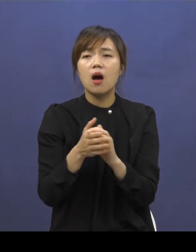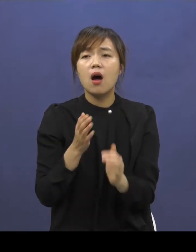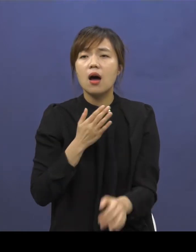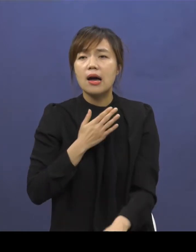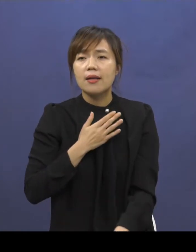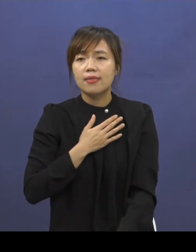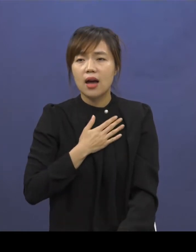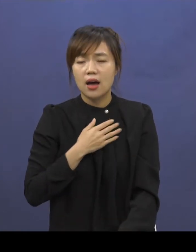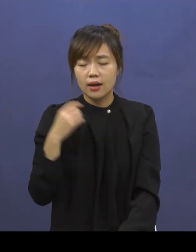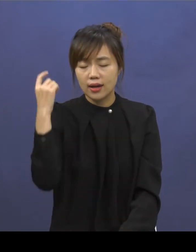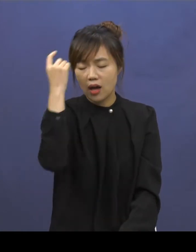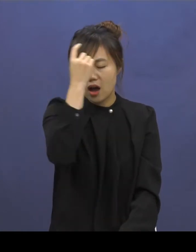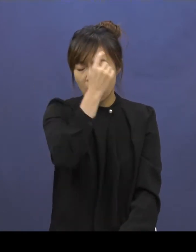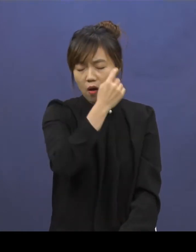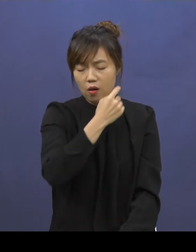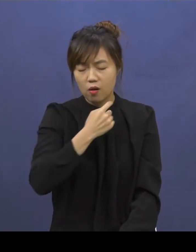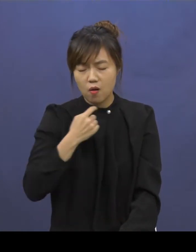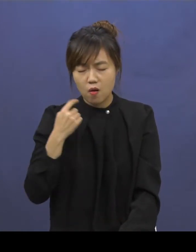나의